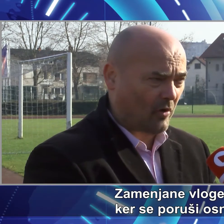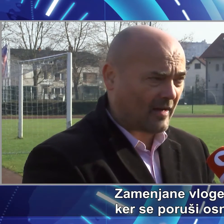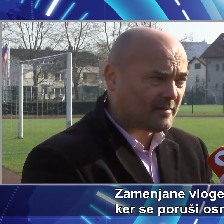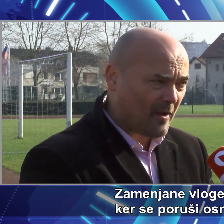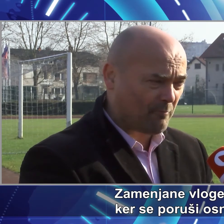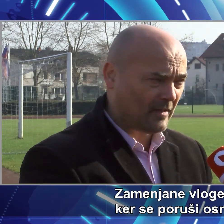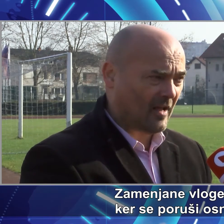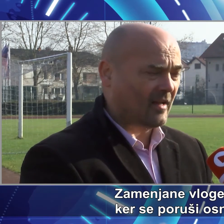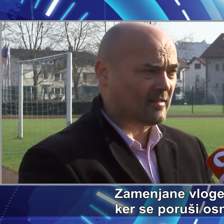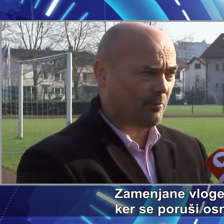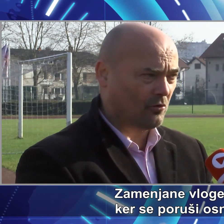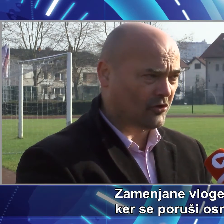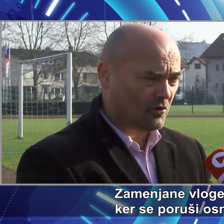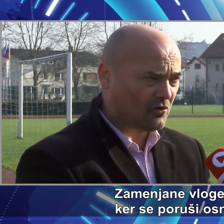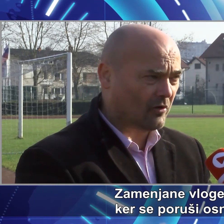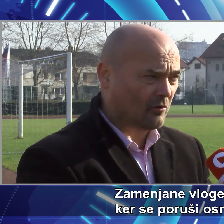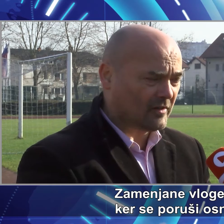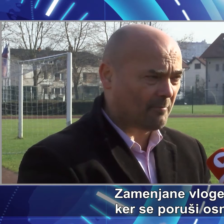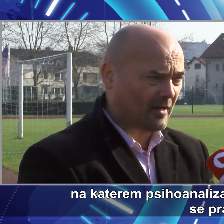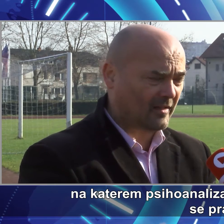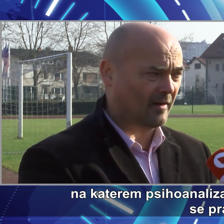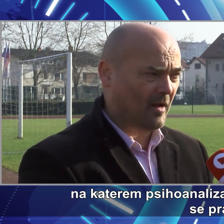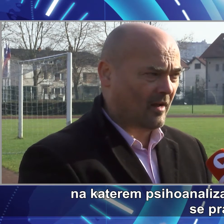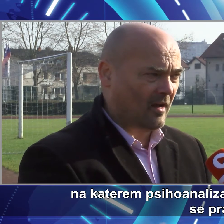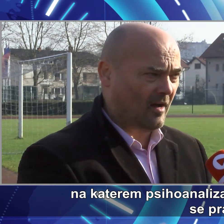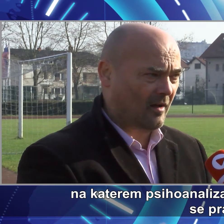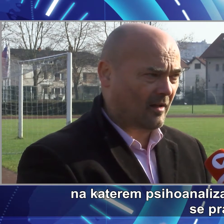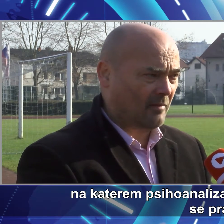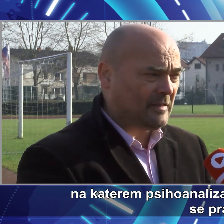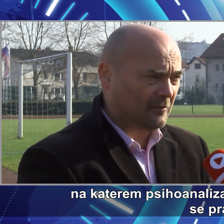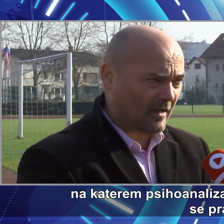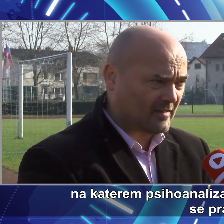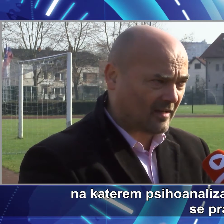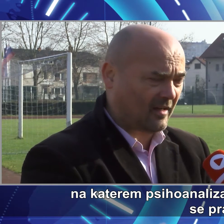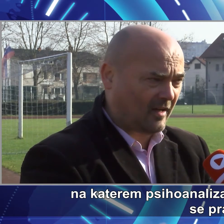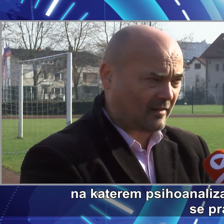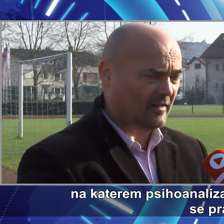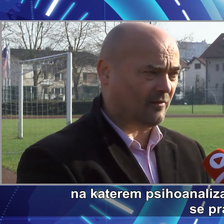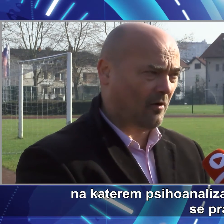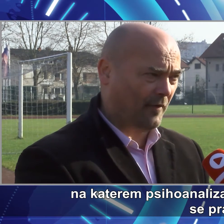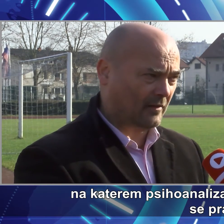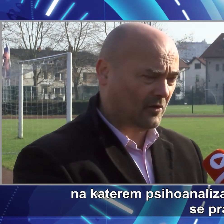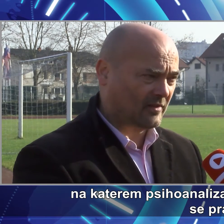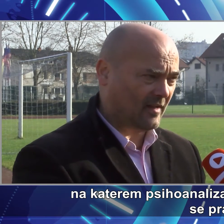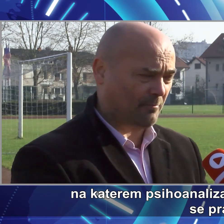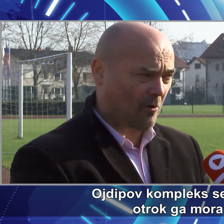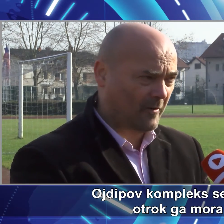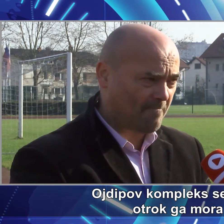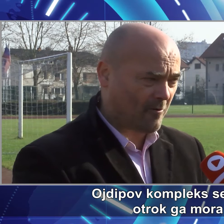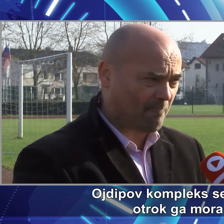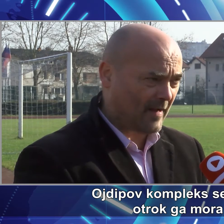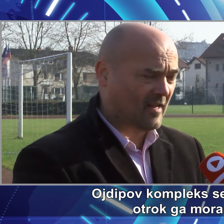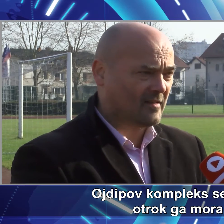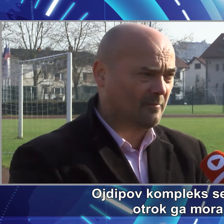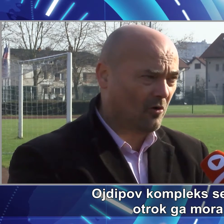Zamenjene vloge ne smejo biti, ker se poruši osnovni koncept, na katerem psihoanaliza gradi svojo vednost. Ne? Se pravi,